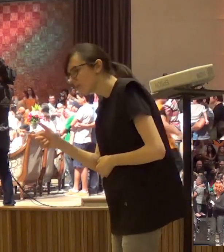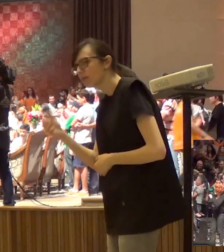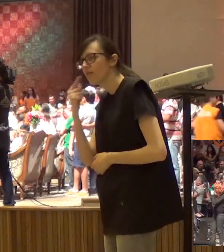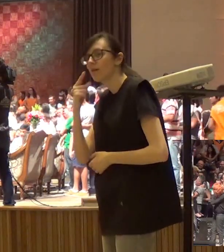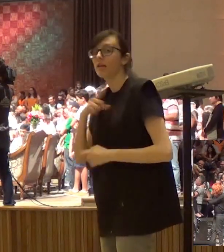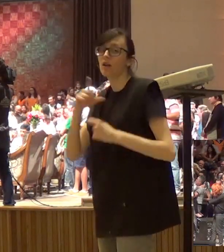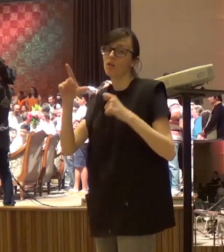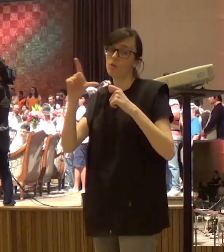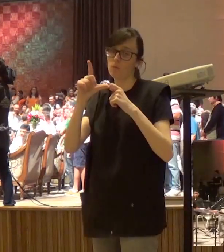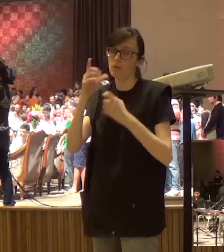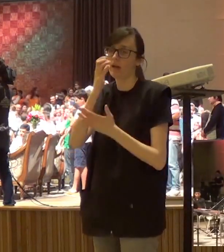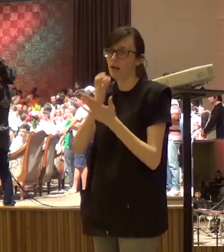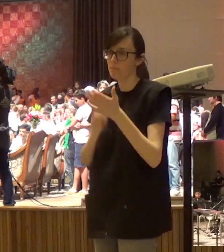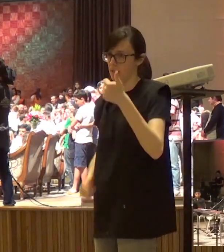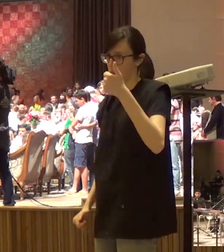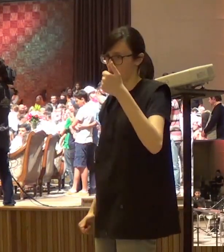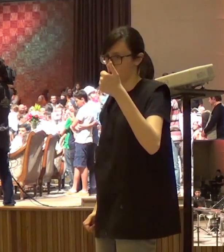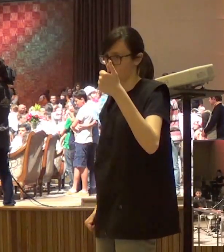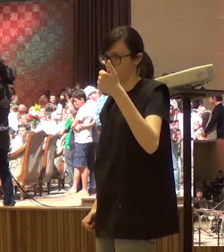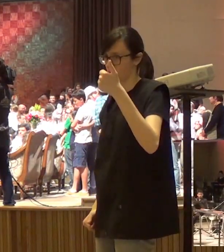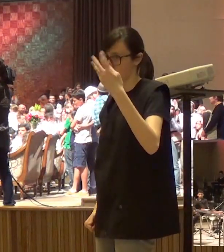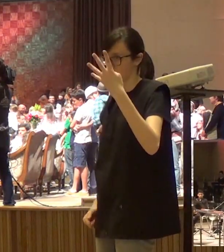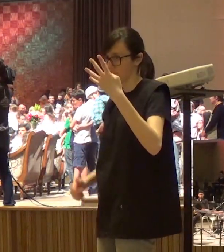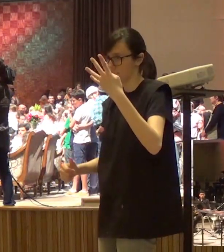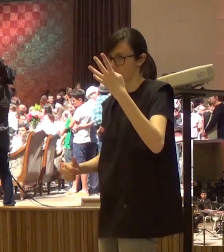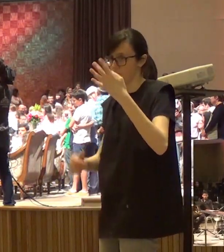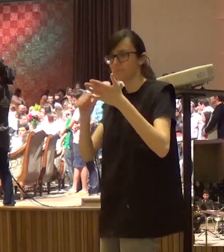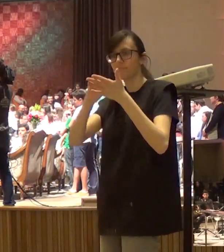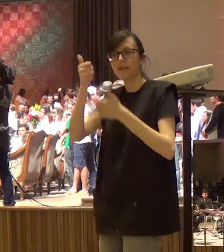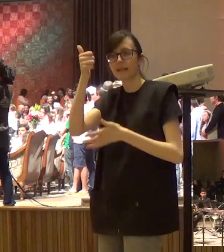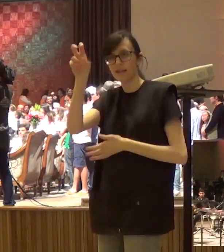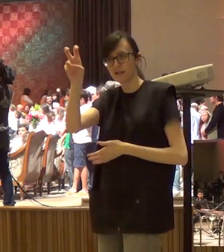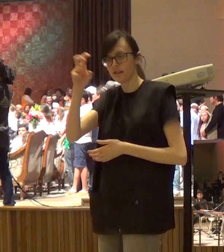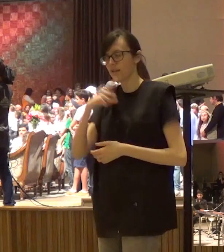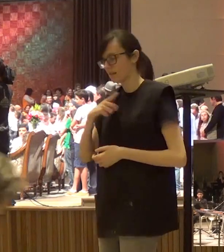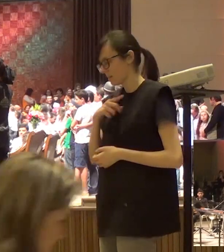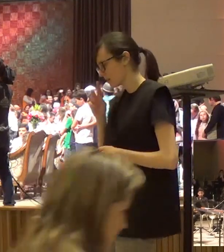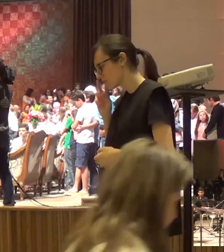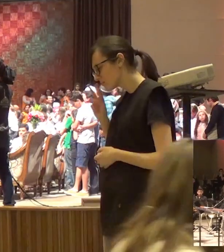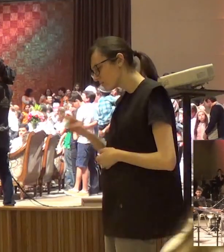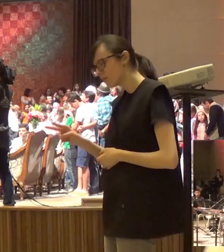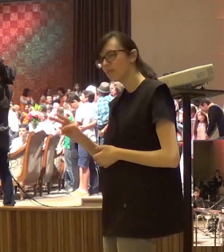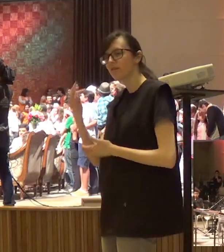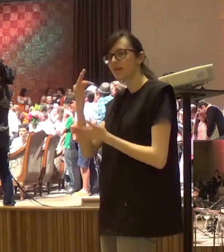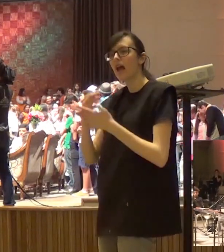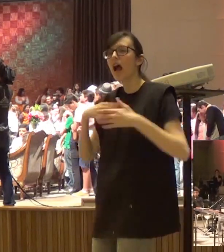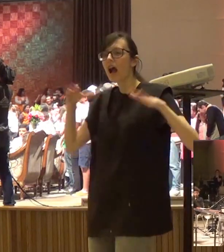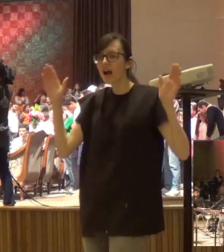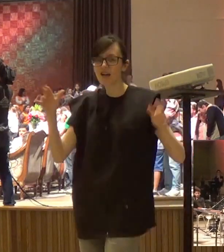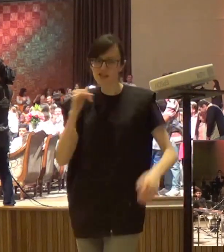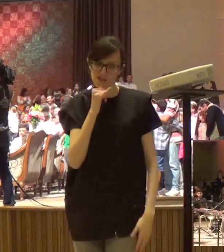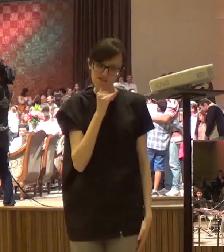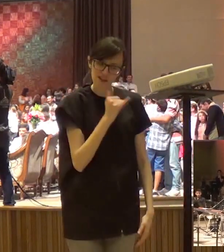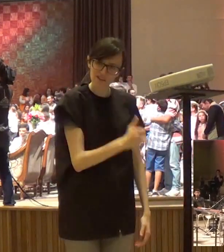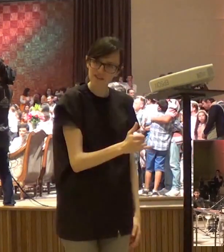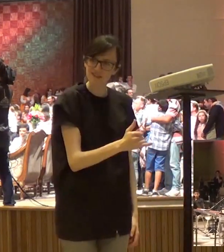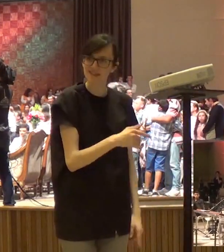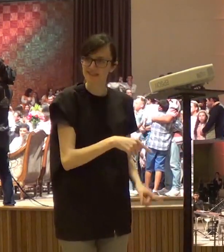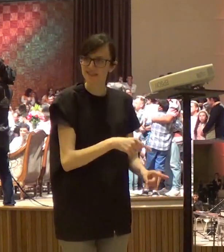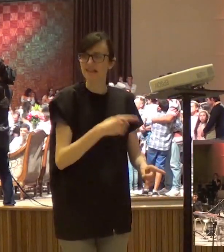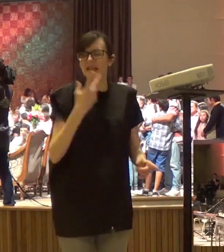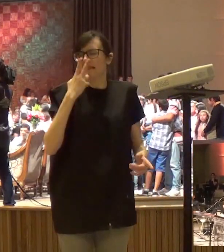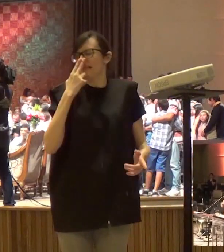que está lá em Lucas, no capítulo 14, no versículo 14, versículo 15. Aquela palavra do anjo Gabriel, ela é muito marcante